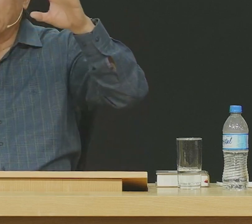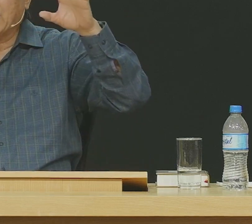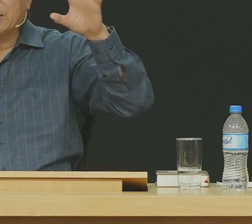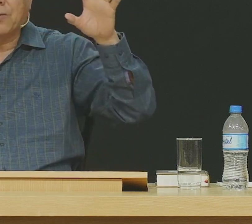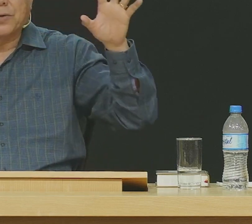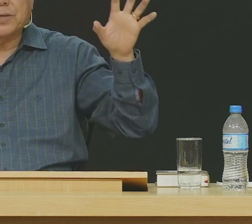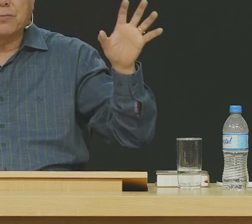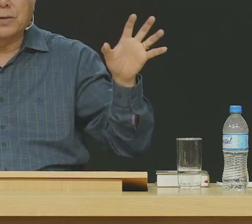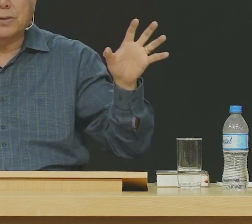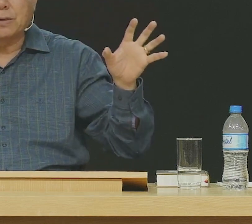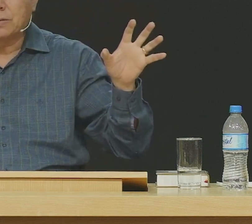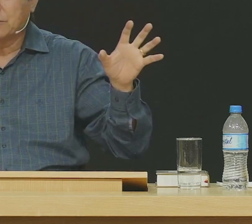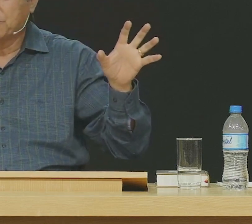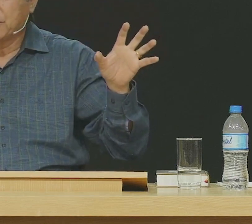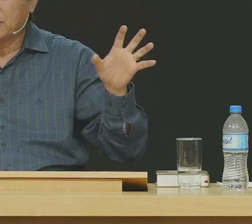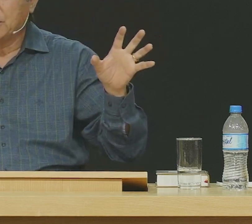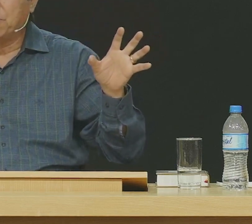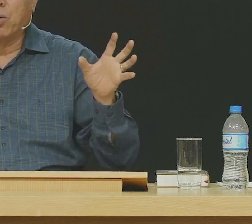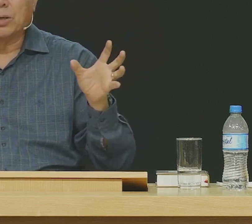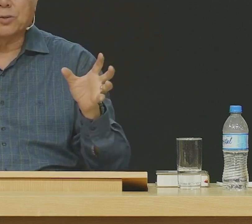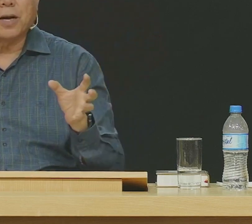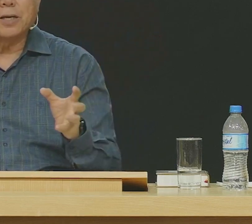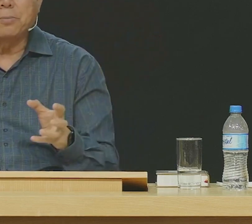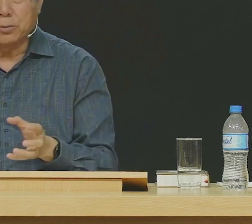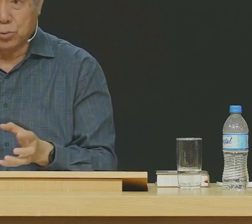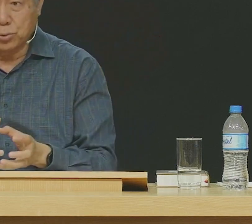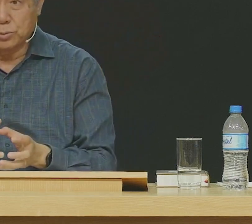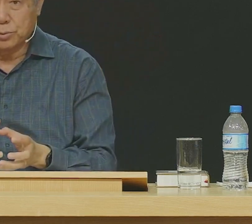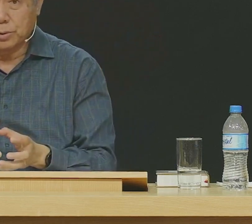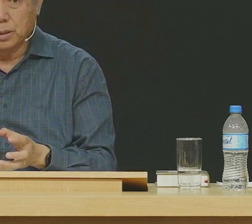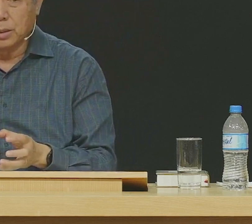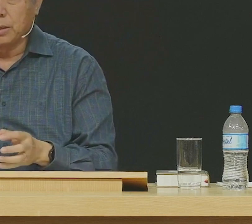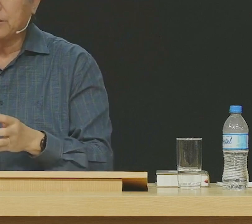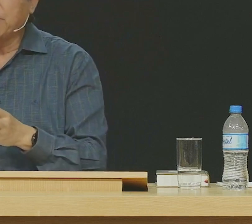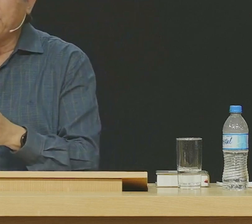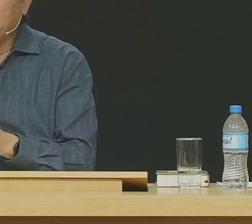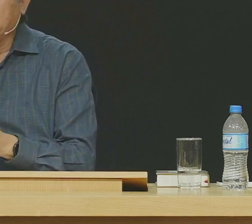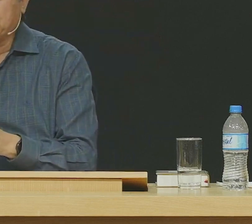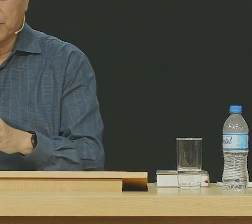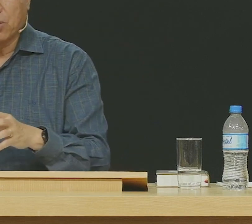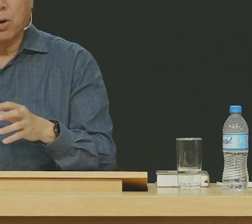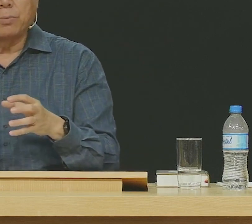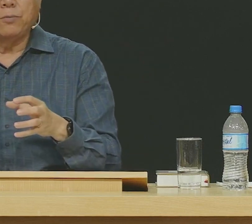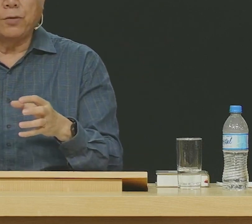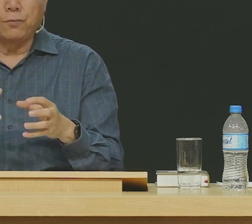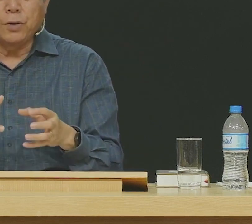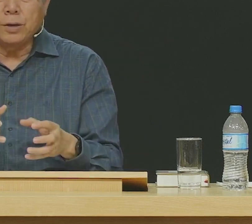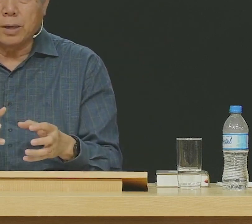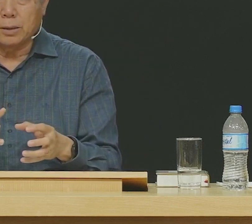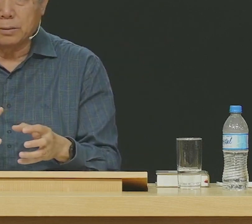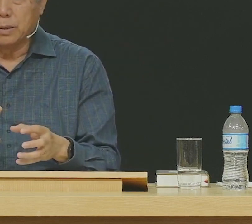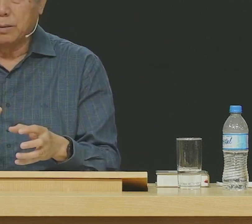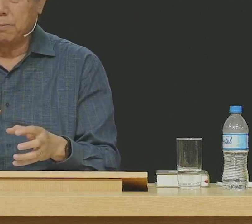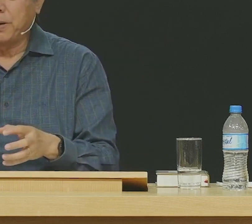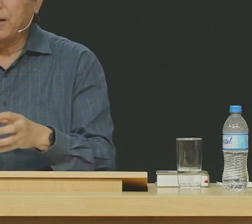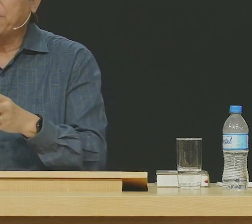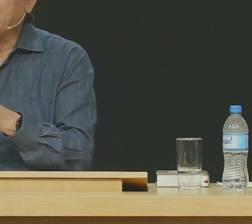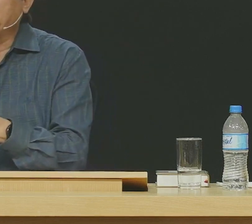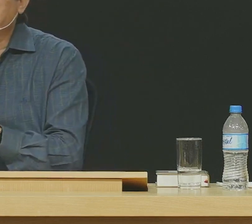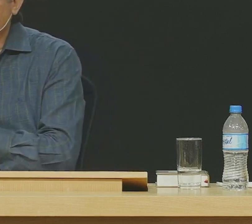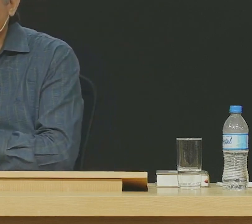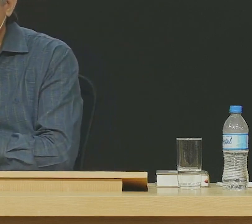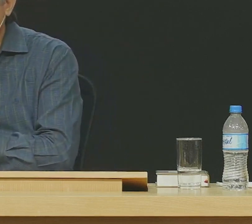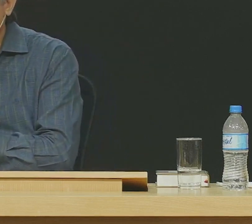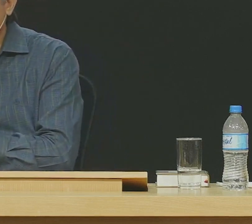árvores eram agradáveis à vista e boas para alimento, e também o homem vivia